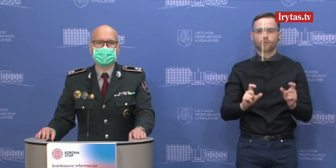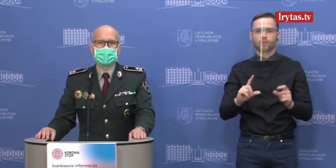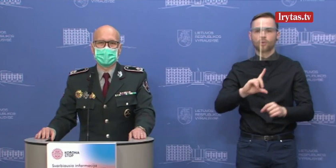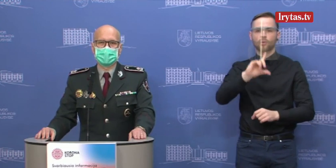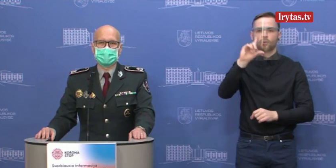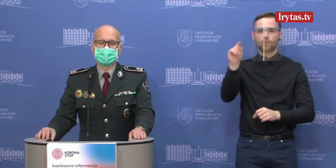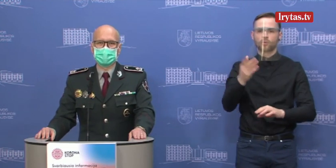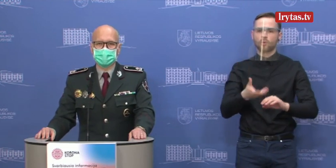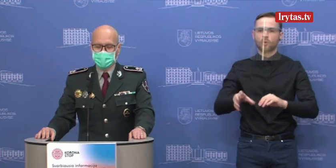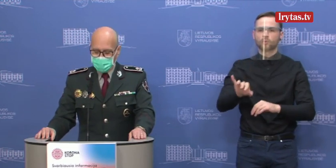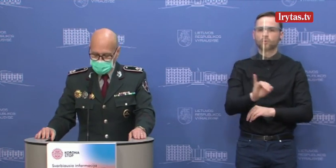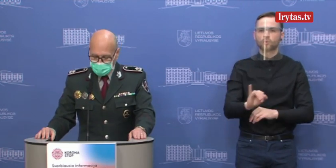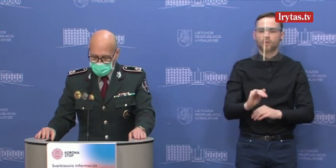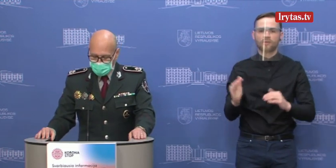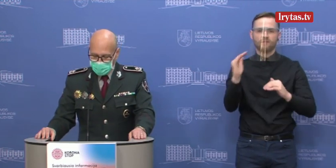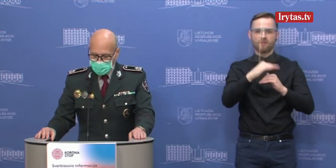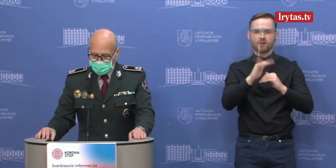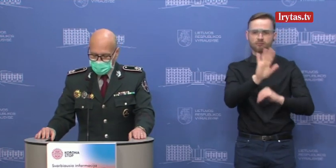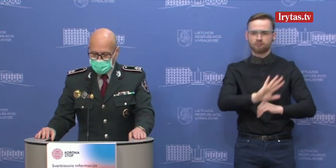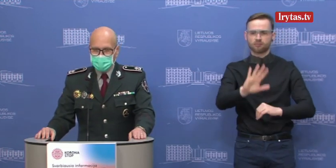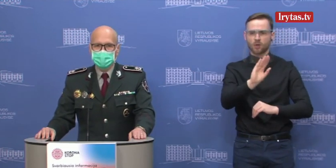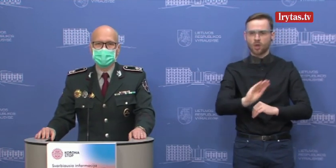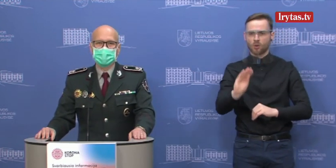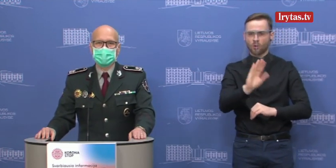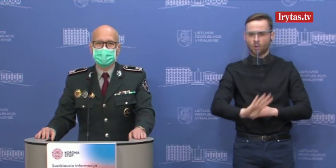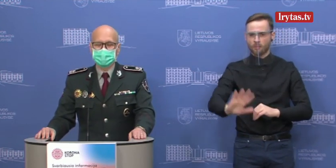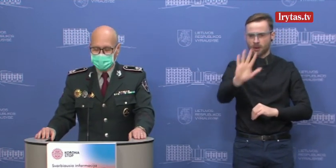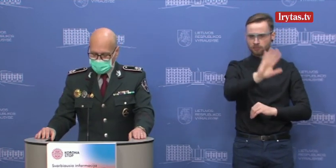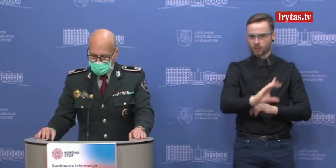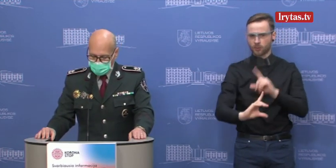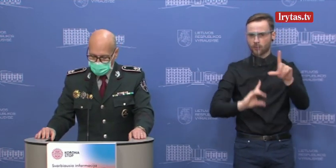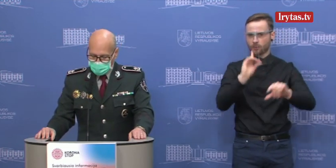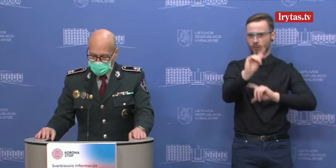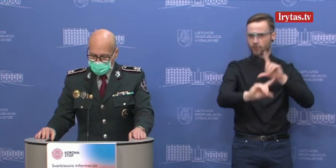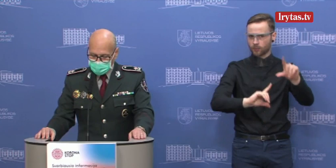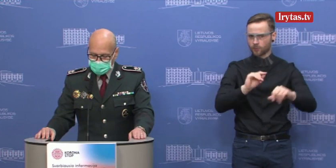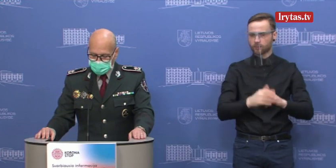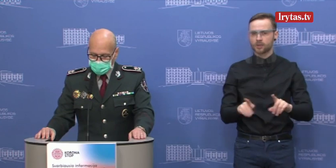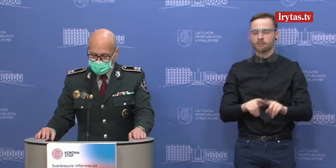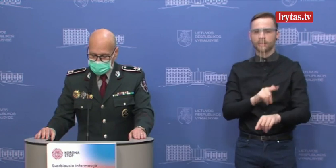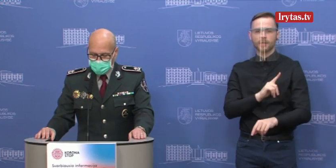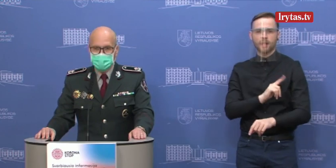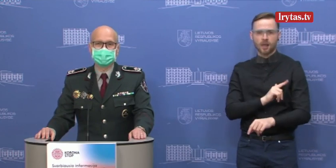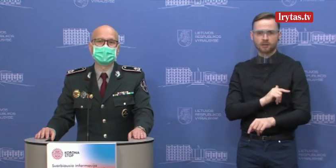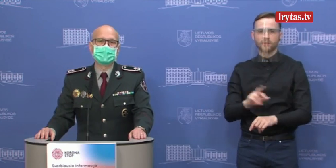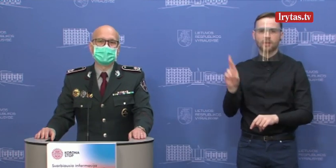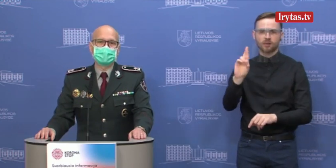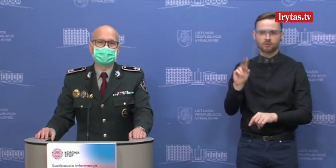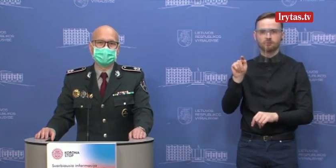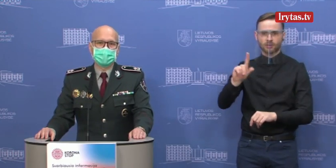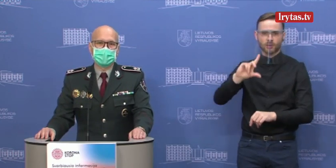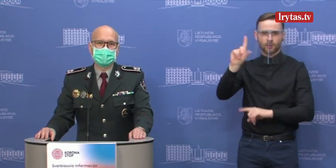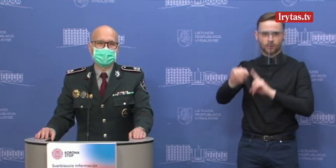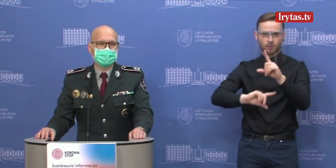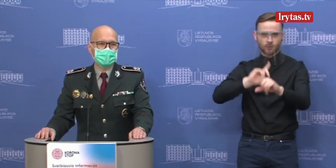vyksta vakarų Europos link, taipogi į Latvijos Respubliką. Tai